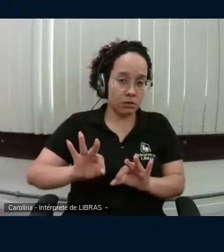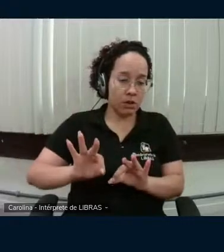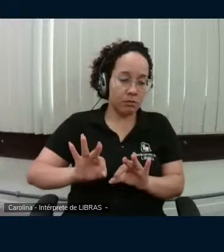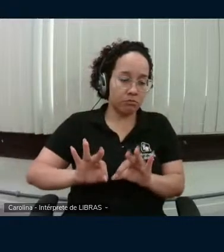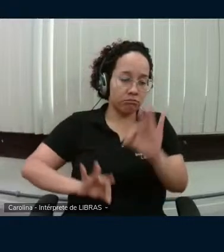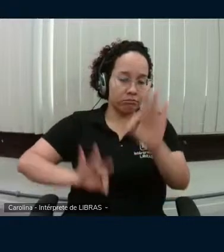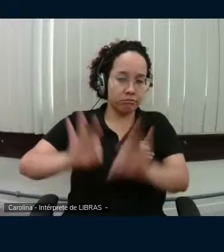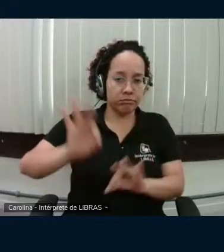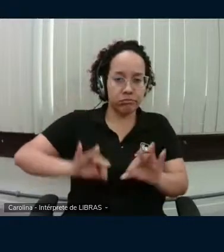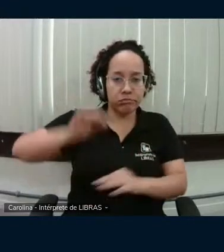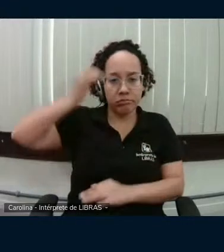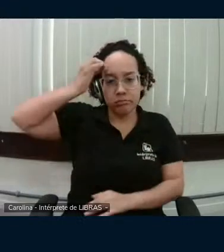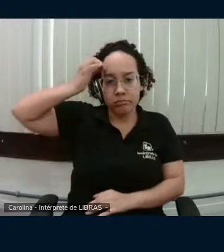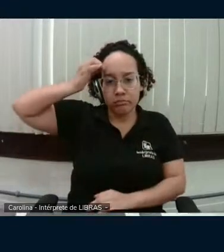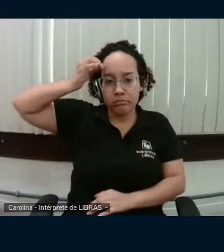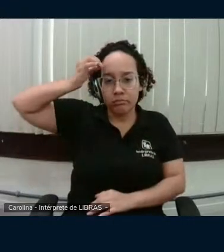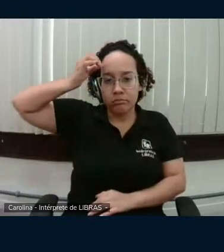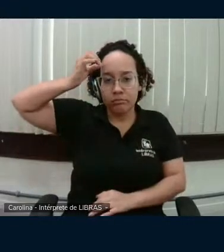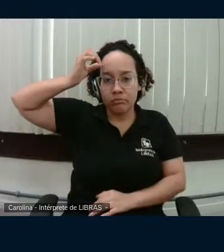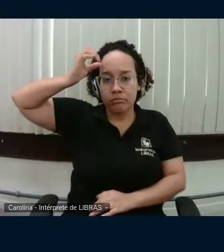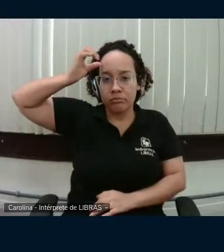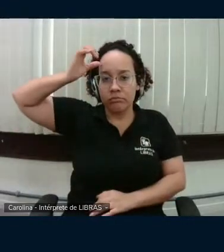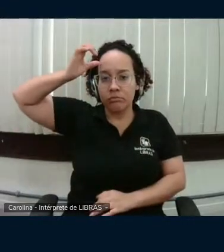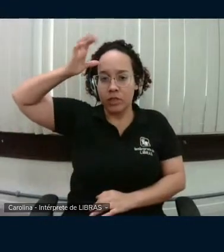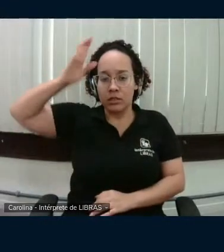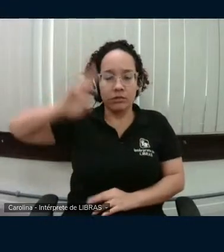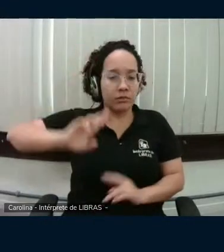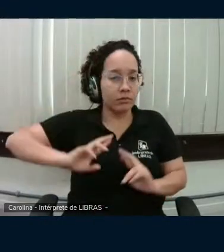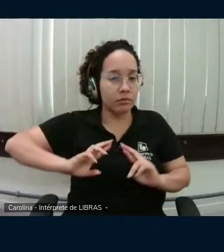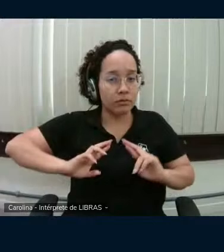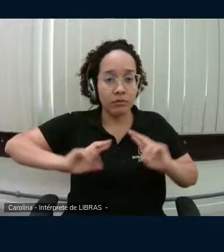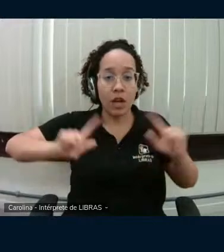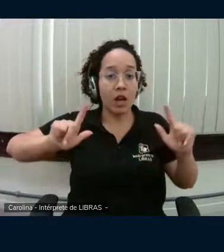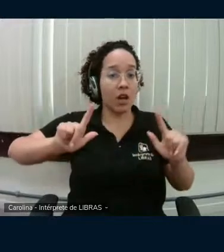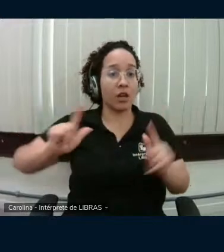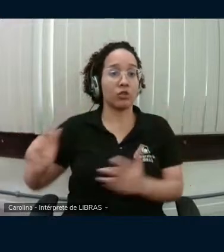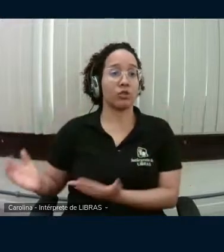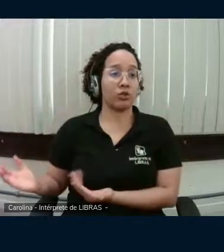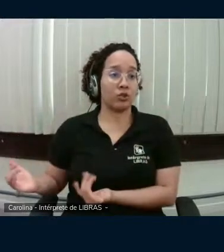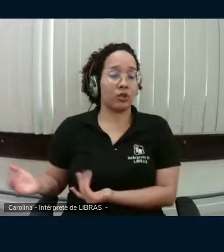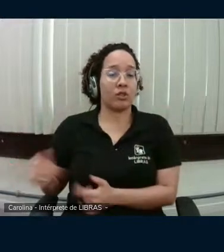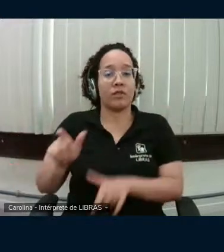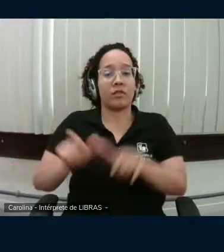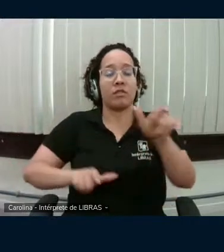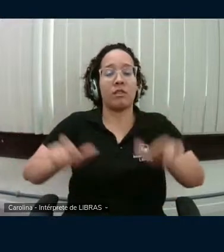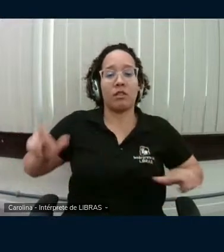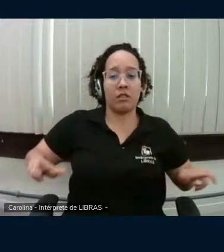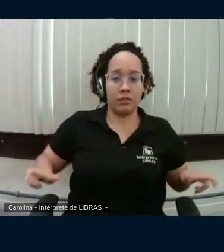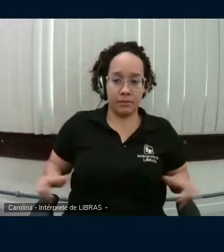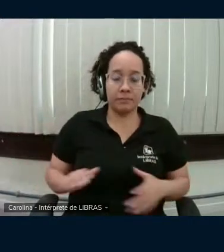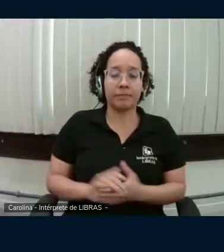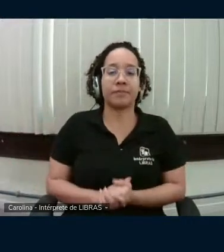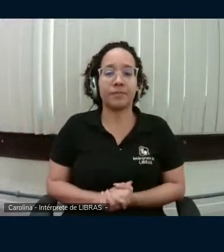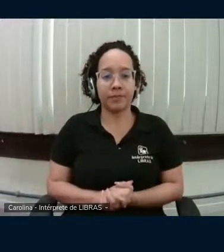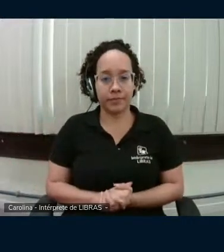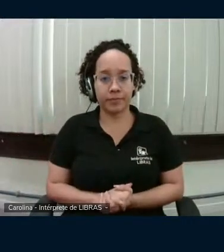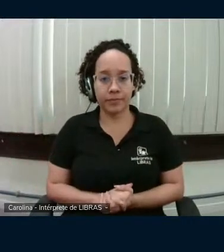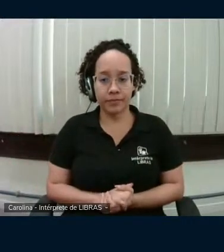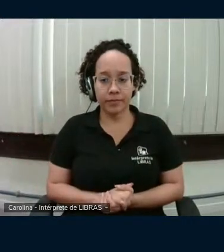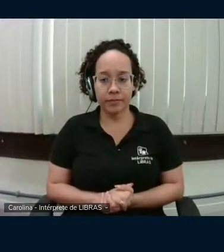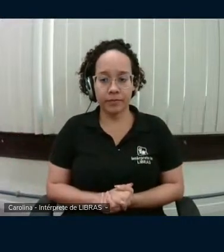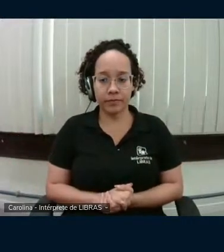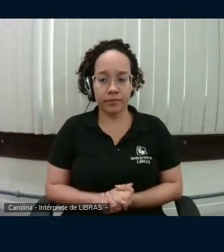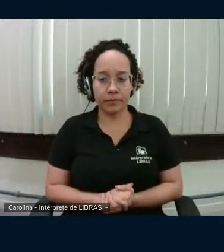desse sujeito que pensa de um jeito diferente realmente, né, em tempos diferentes, organiza o pensamento de